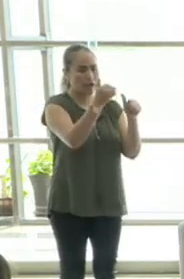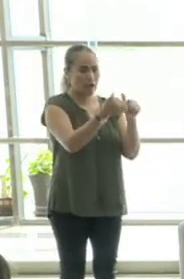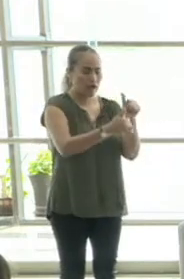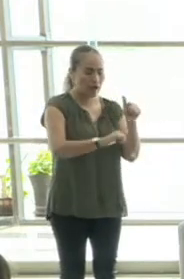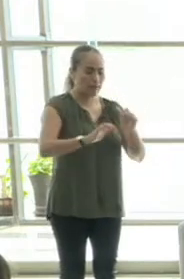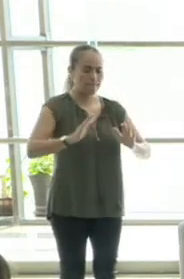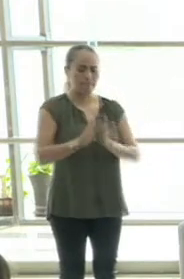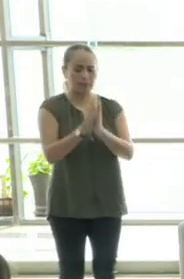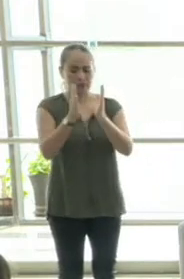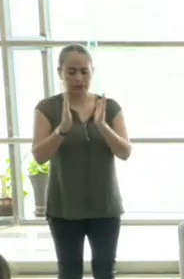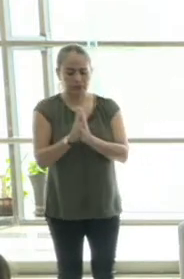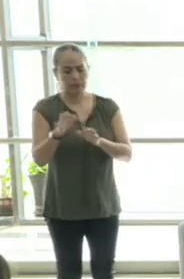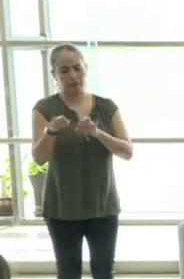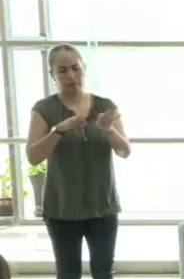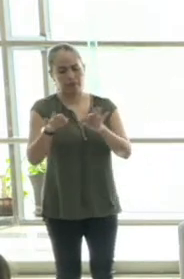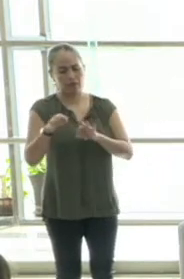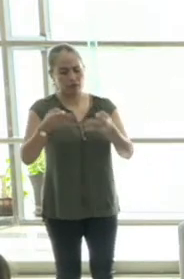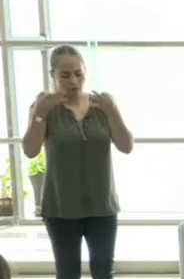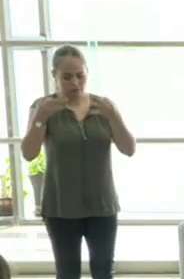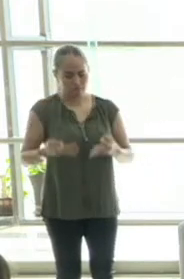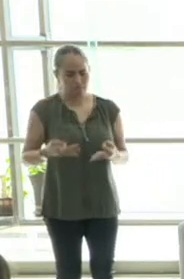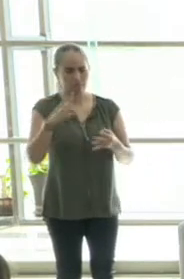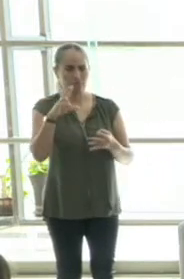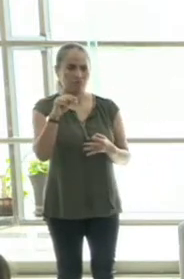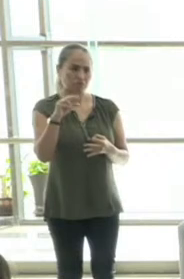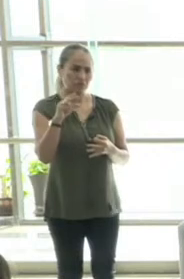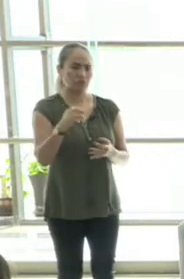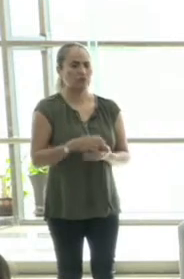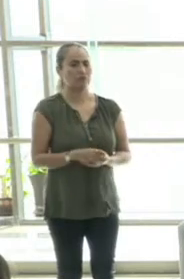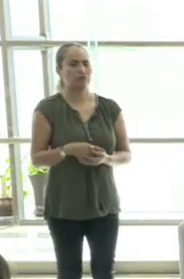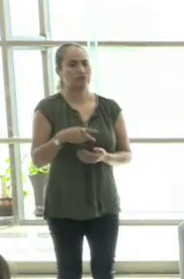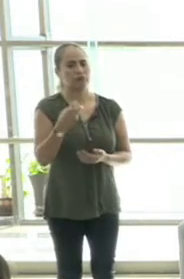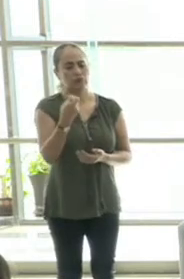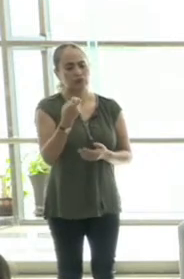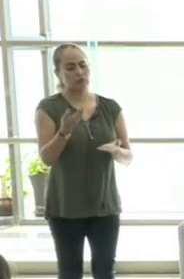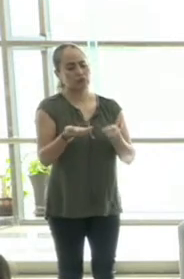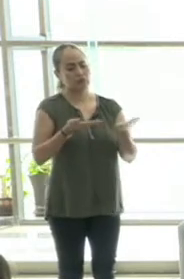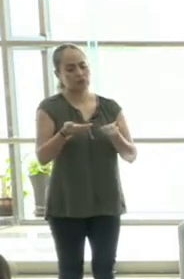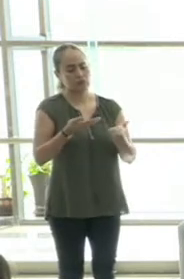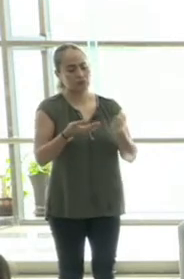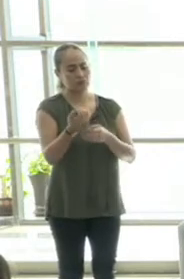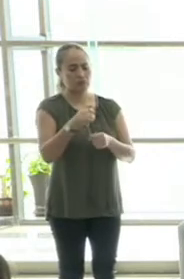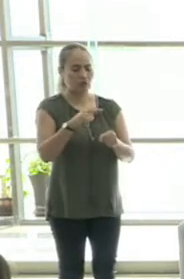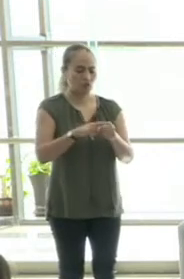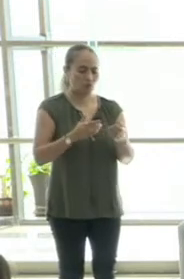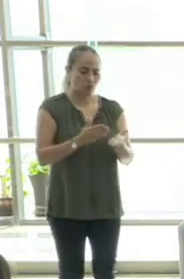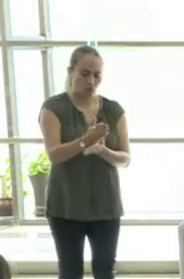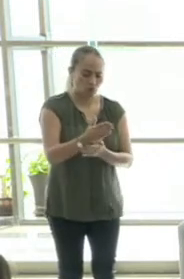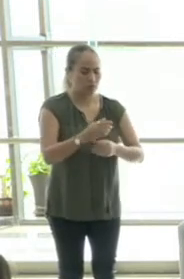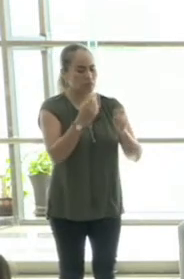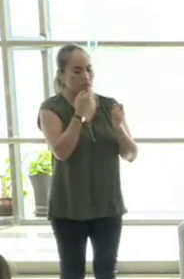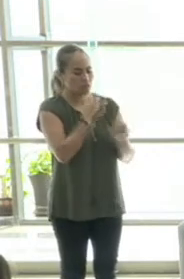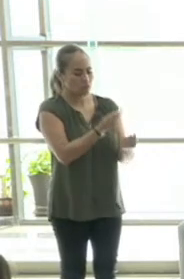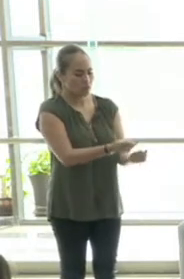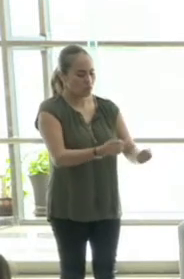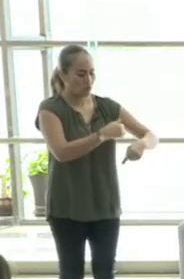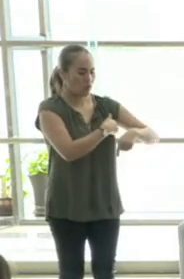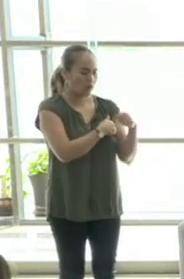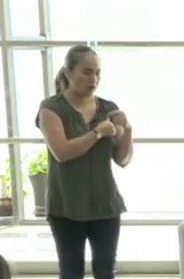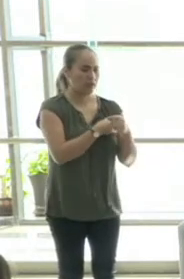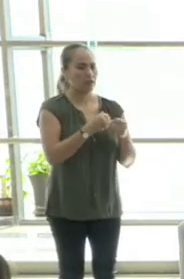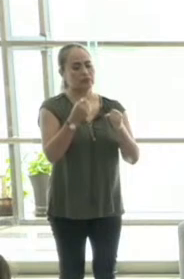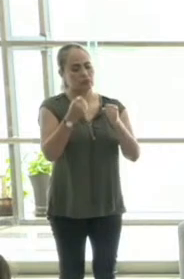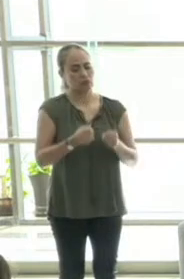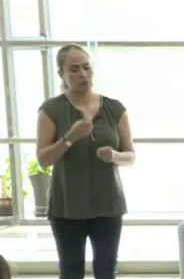en el empleo informal en su mayoría lo que les genera la falta de acceso a servicios de salud de guarderías de seguridad social en general etcétera